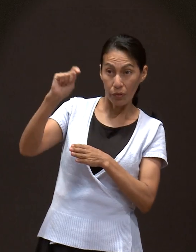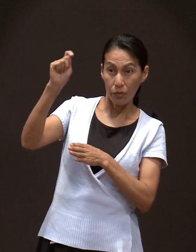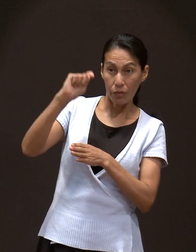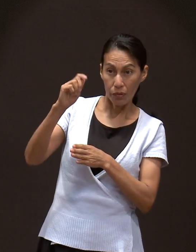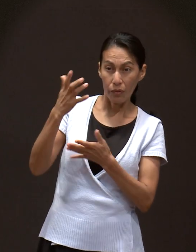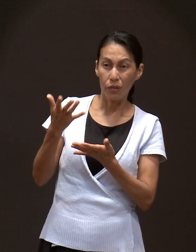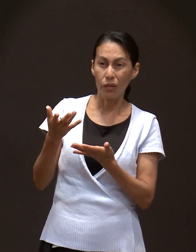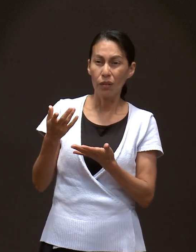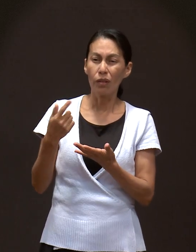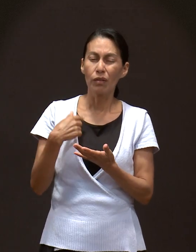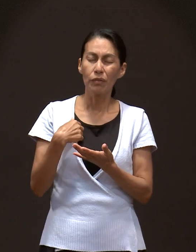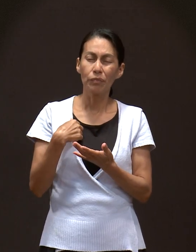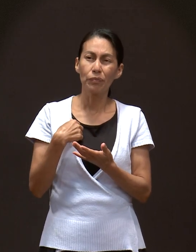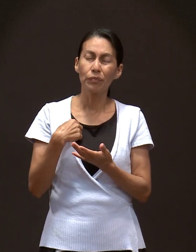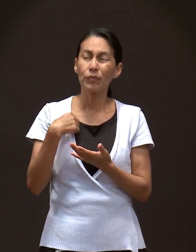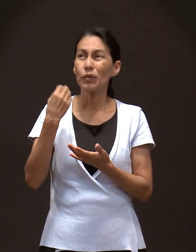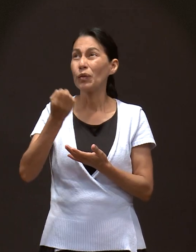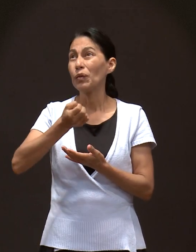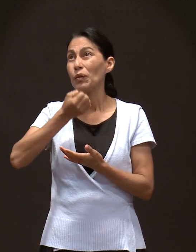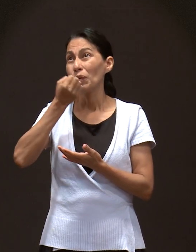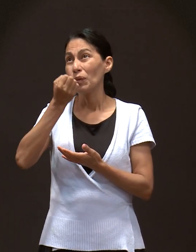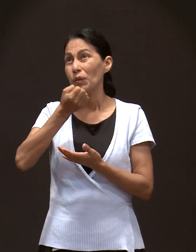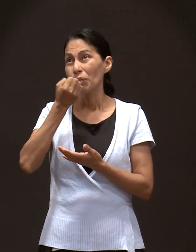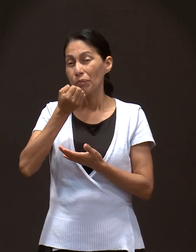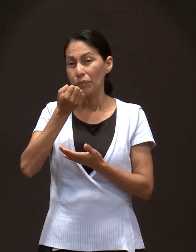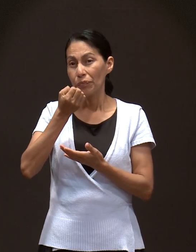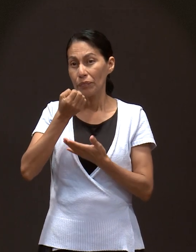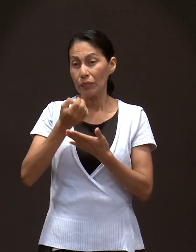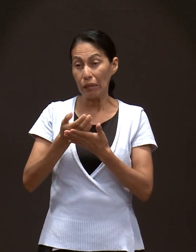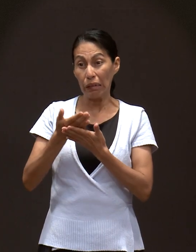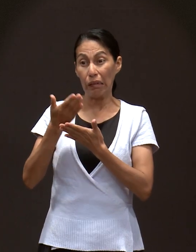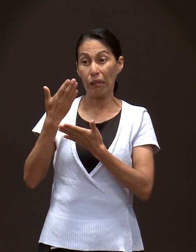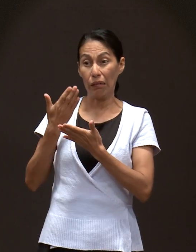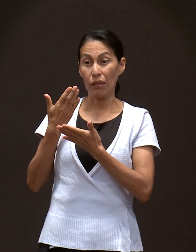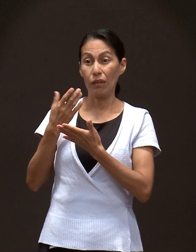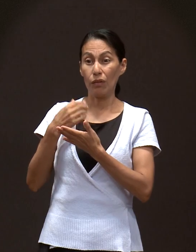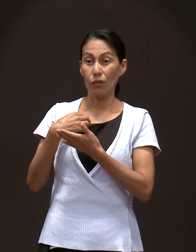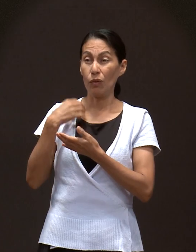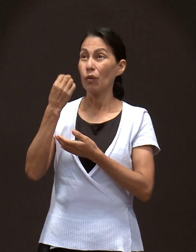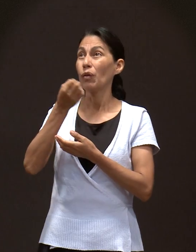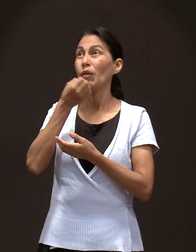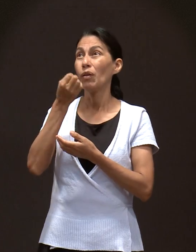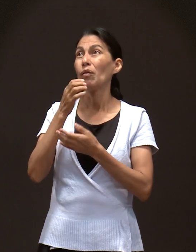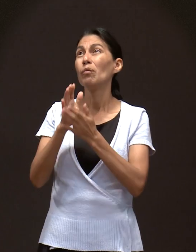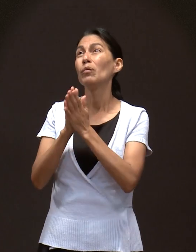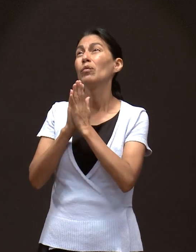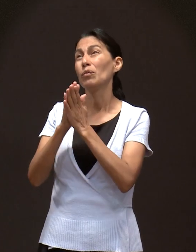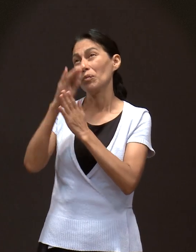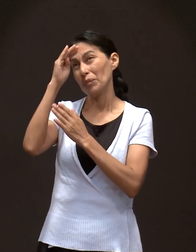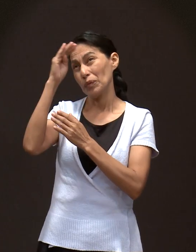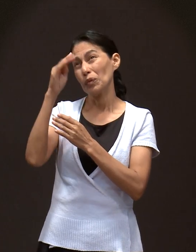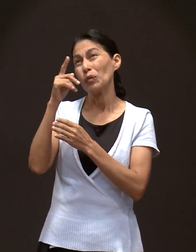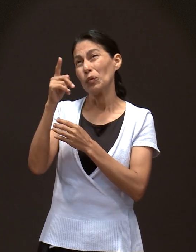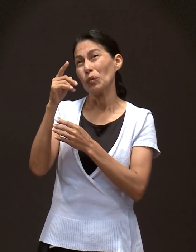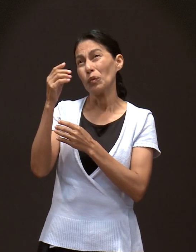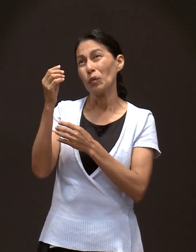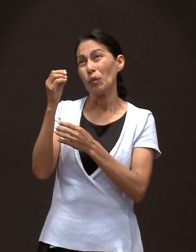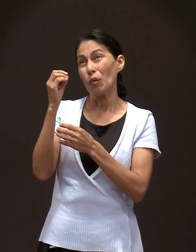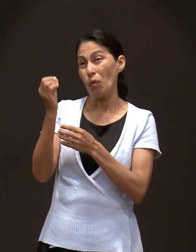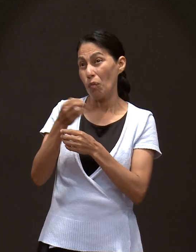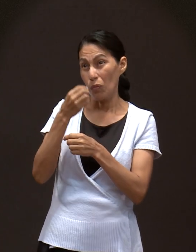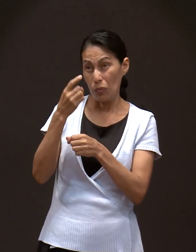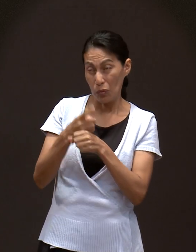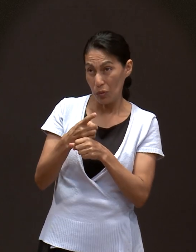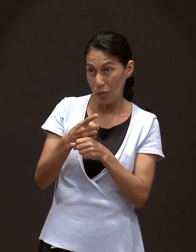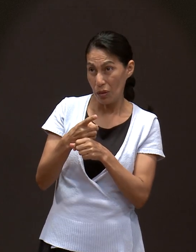bendiciones que Dios me había dado. Entonces, en oración, yo antes, en el semestre, había pedido a Dios, si tú me das la oportunidad